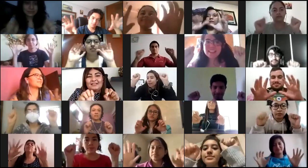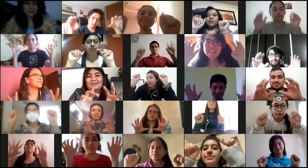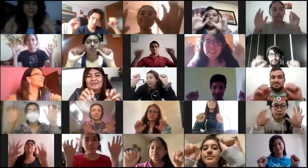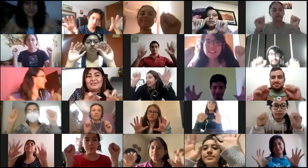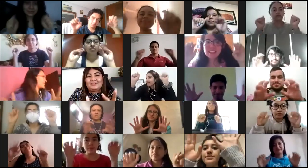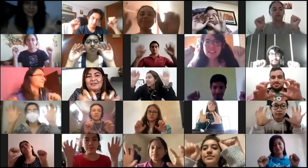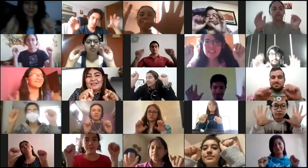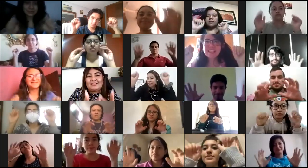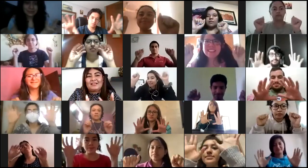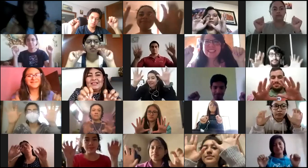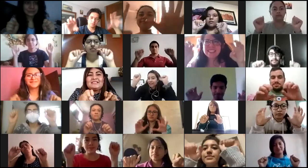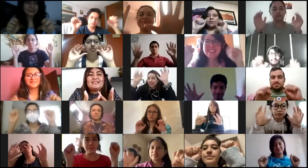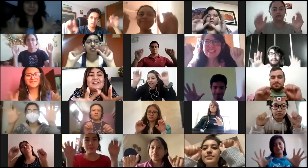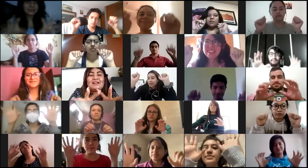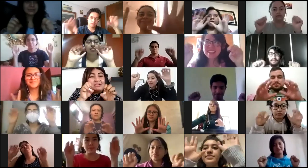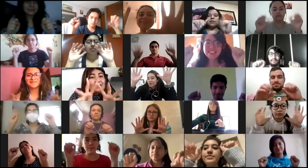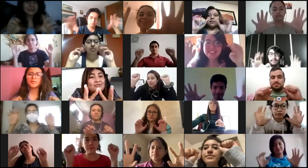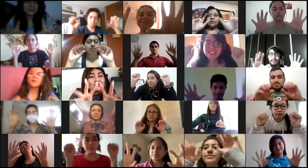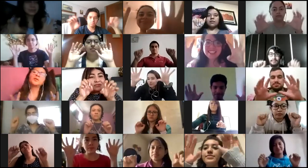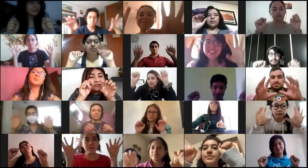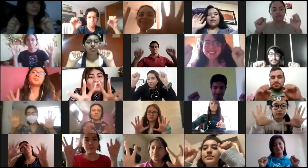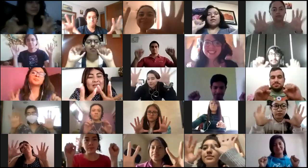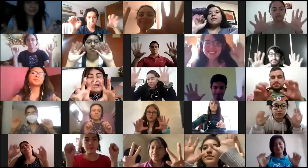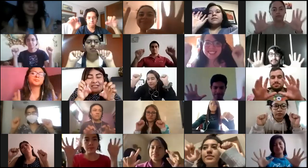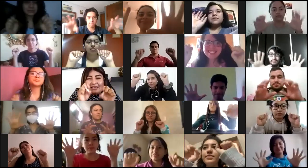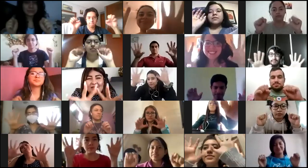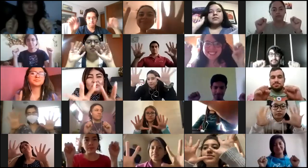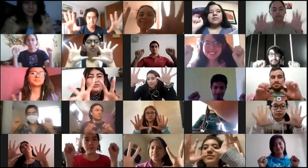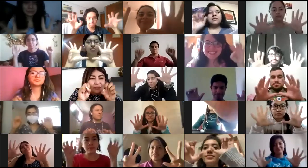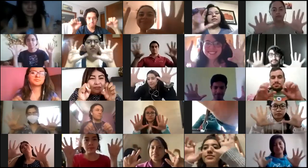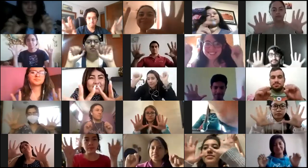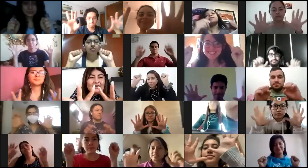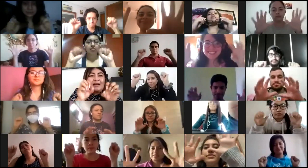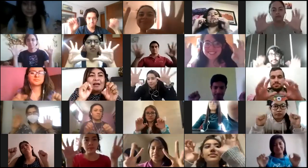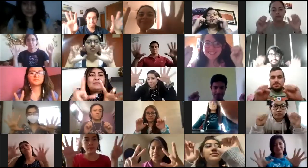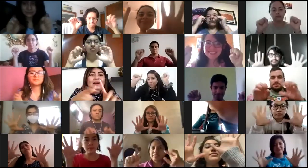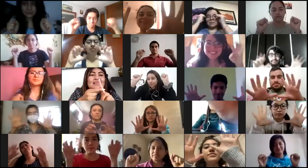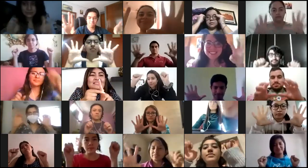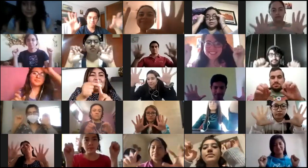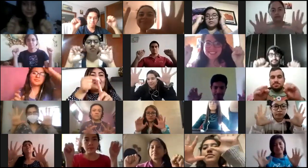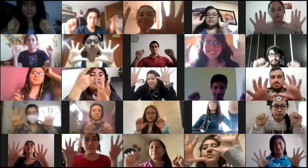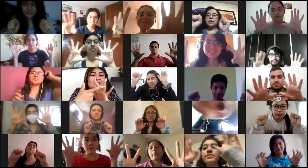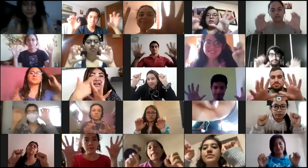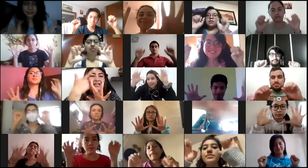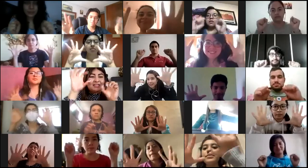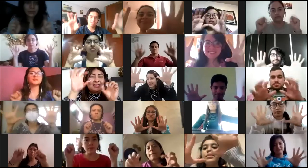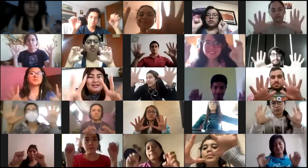Lento. Sientan cómo estiran los dedos. Cuando lo hagan, exageren mucho la fuerza para que sientan cómo se calienta cada